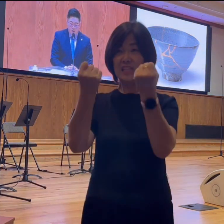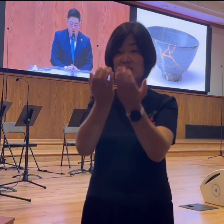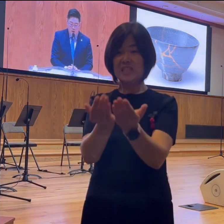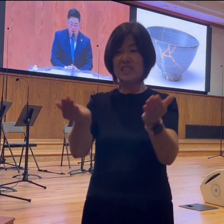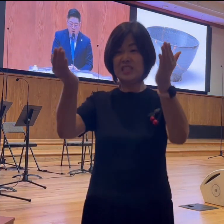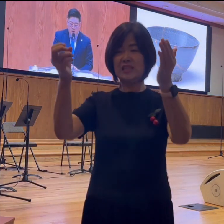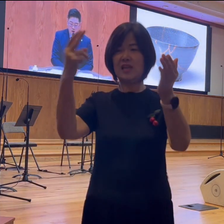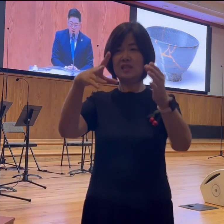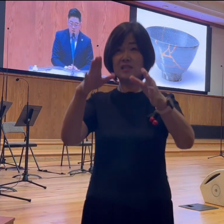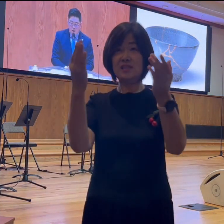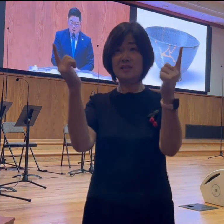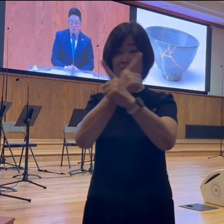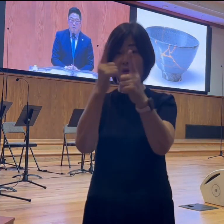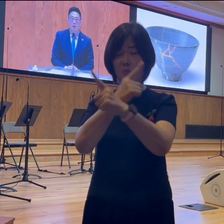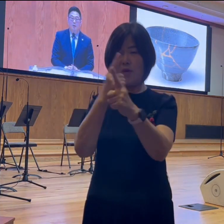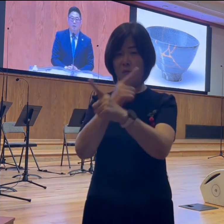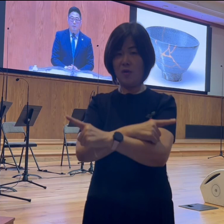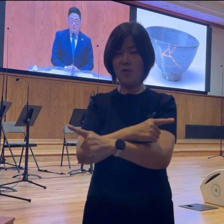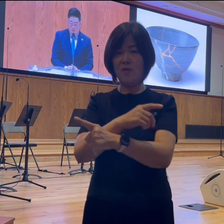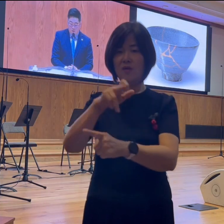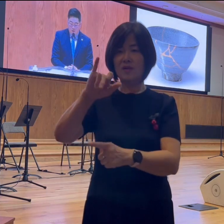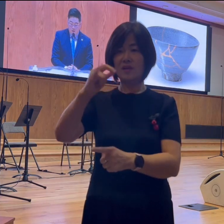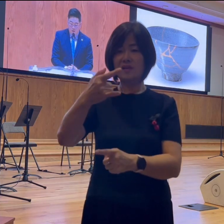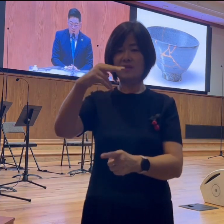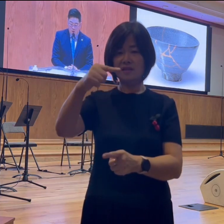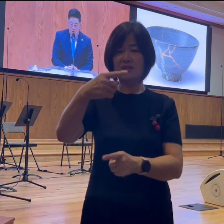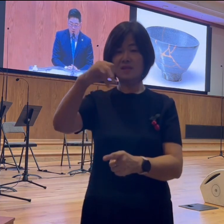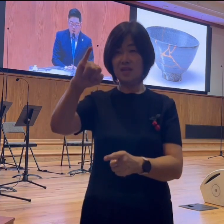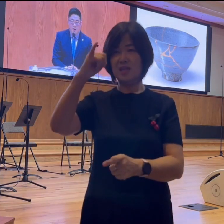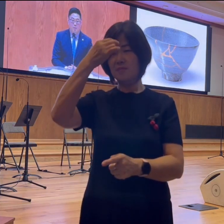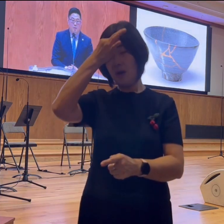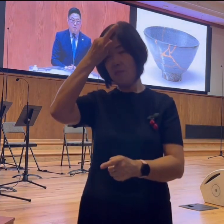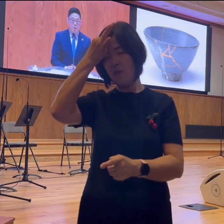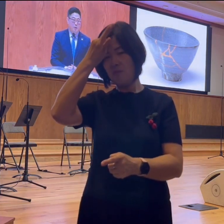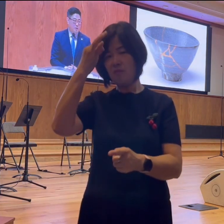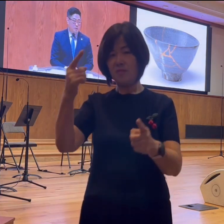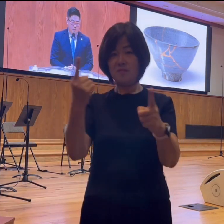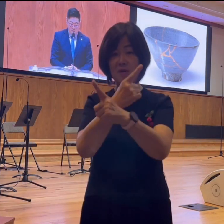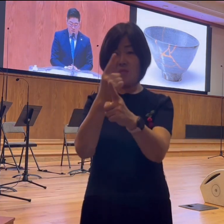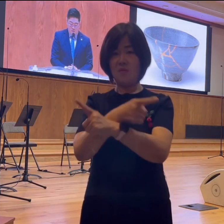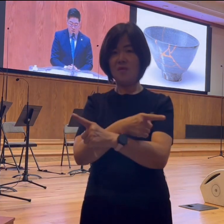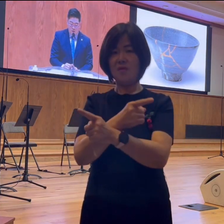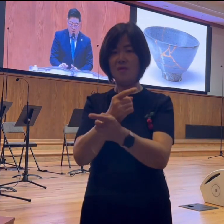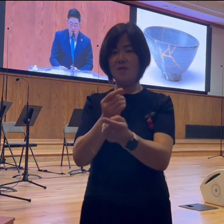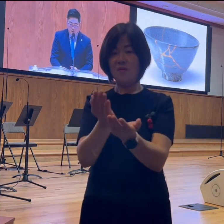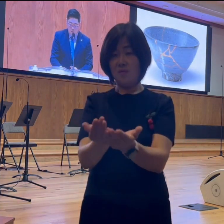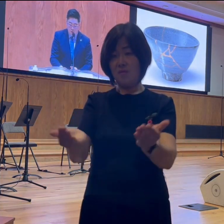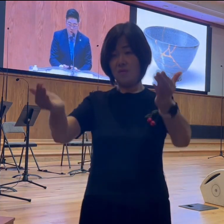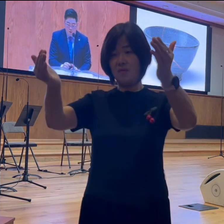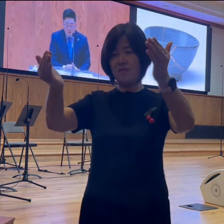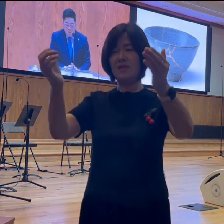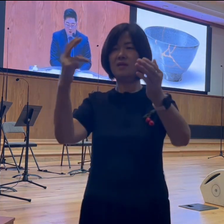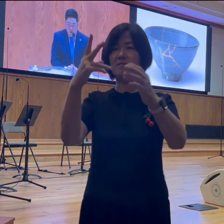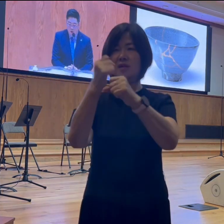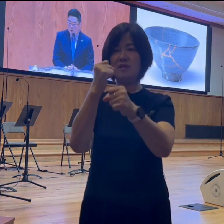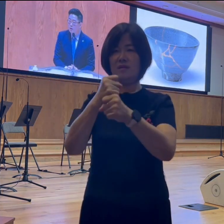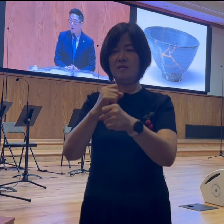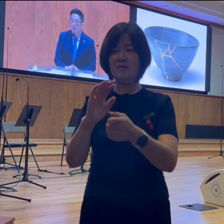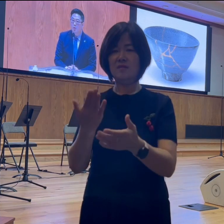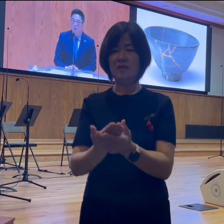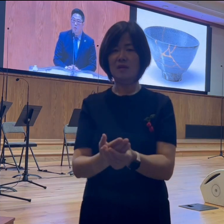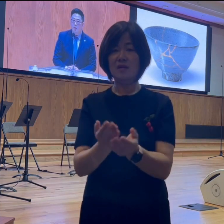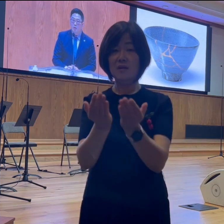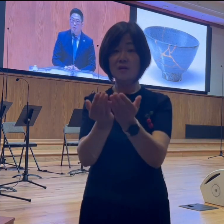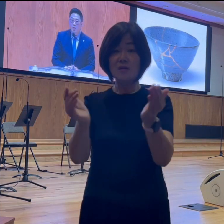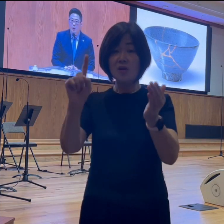그 긴스키라는 이름은 낯설지만 여러분 이런 그릇을 한 번쯤 보셨죠? 이 사진을 보시면 이 그릇이